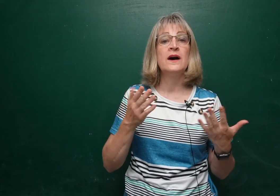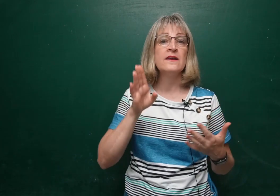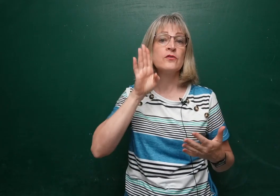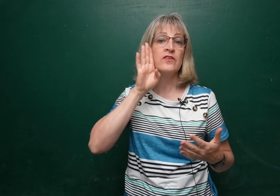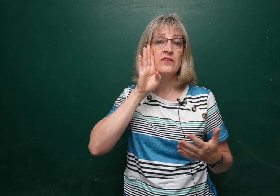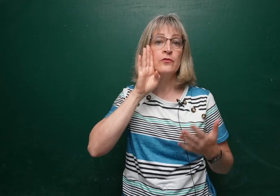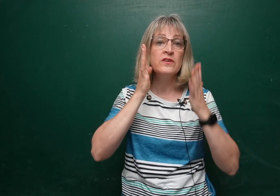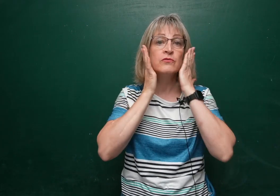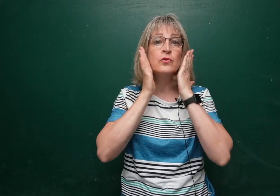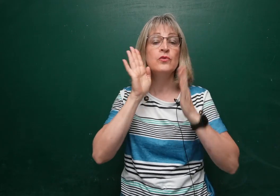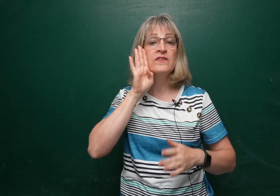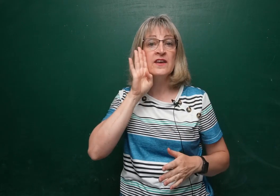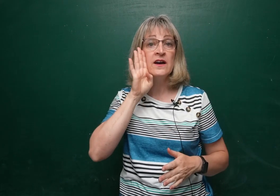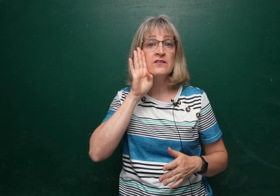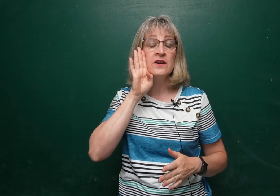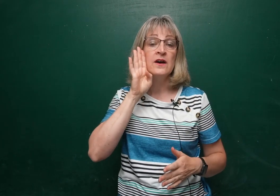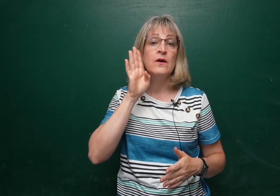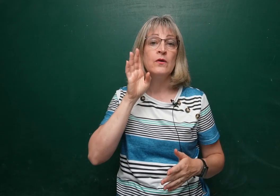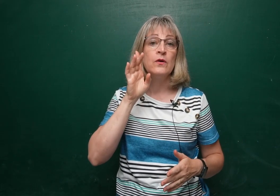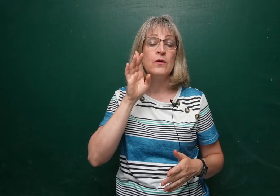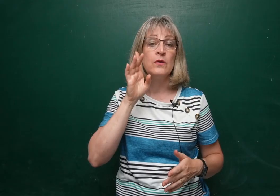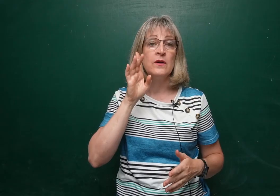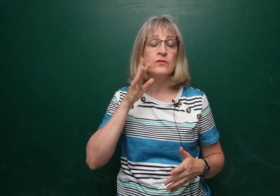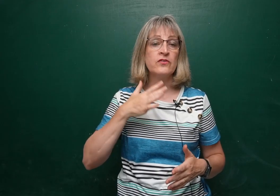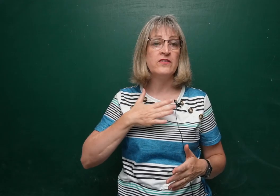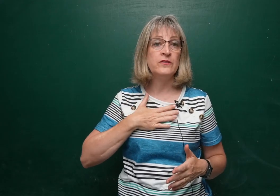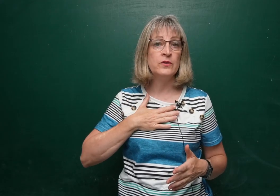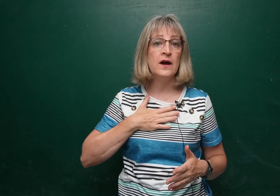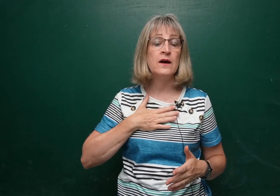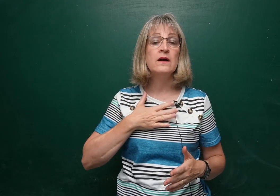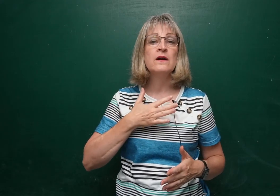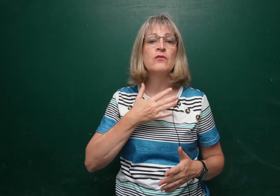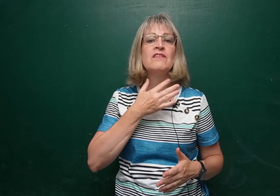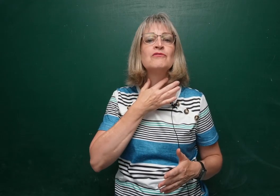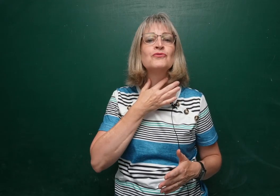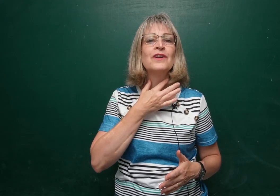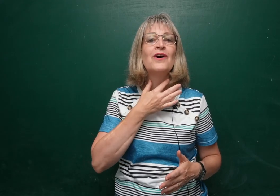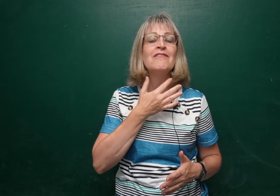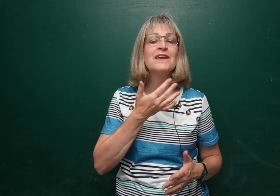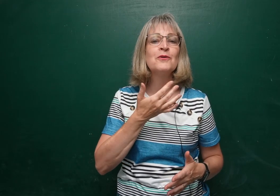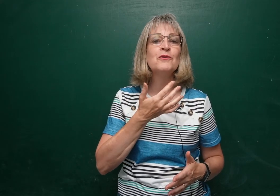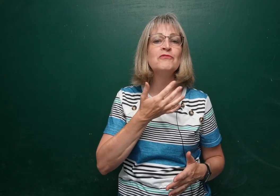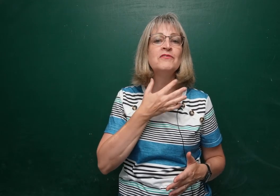est-ce que ça se situe au niveau du visage? Est-ce que ça se situe là? On l'avait vu tout à l'heure avec